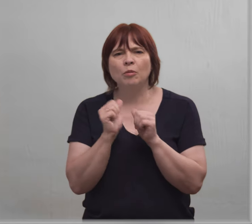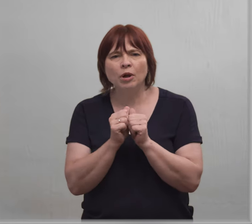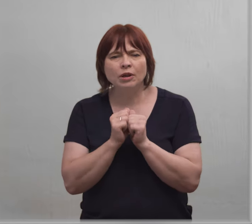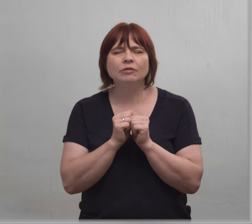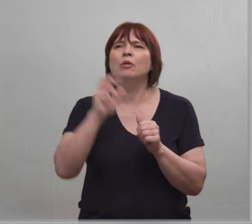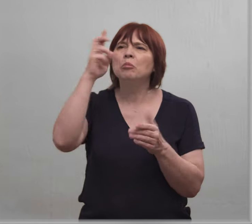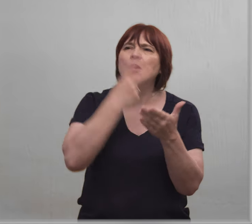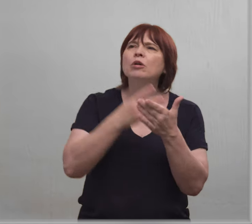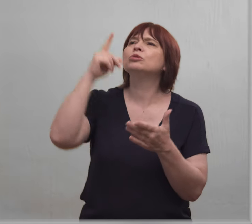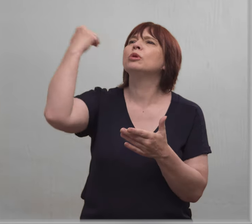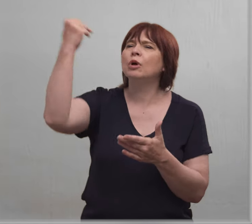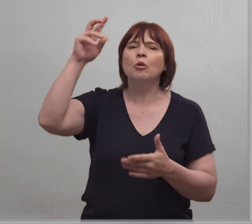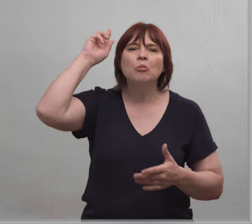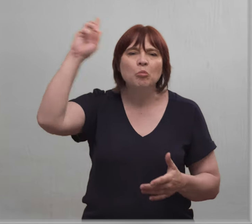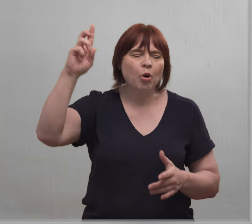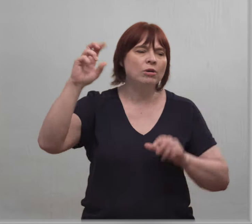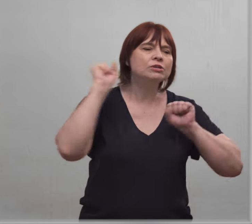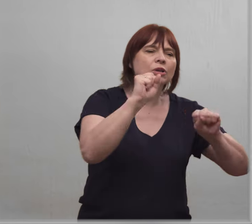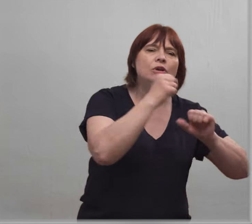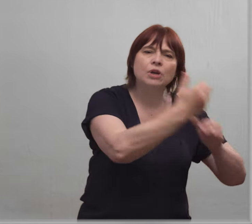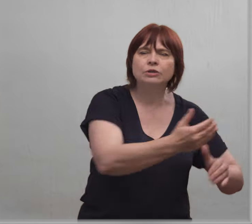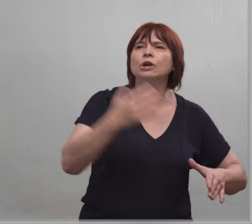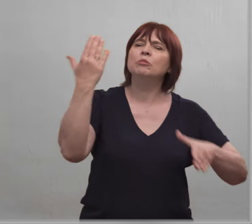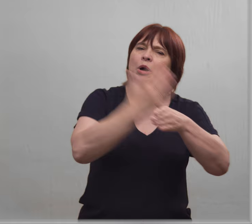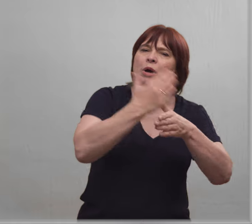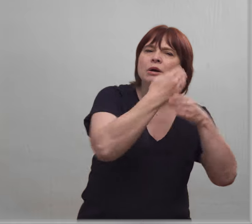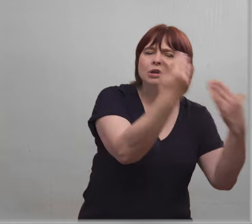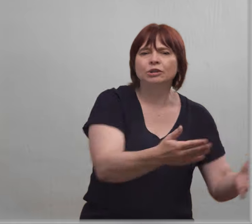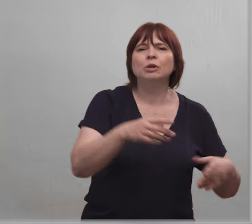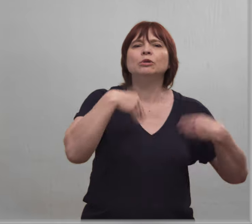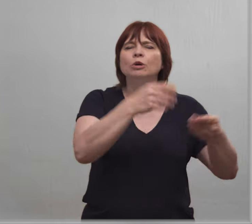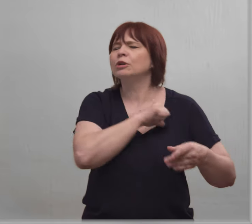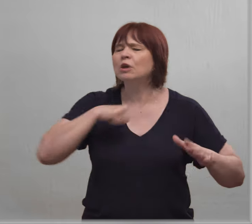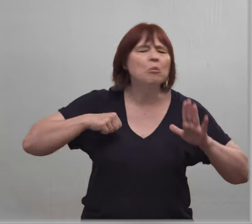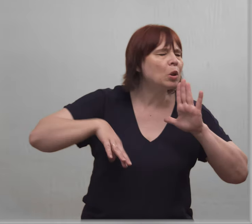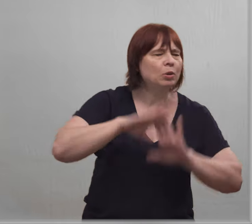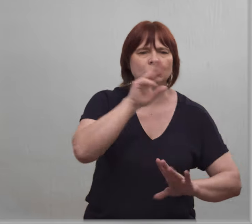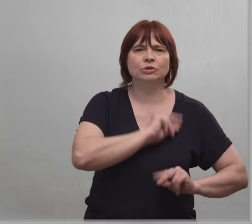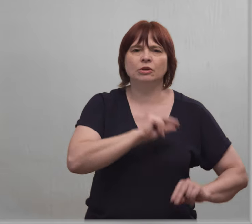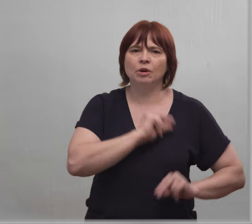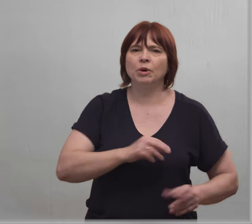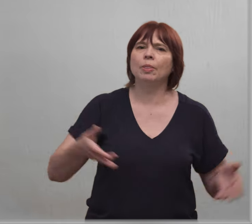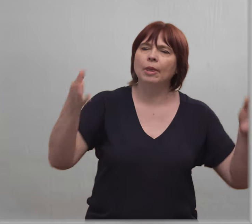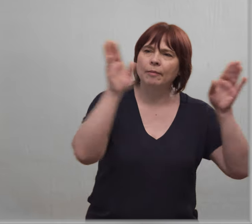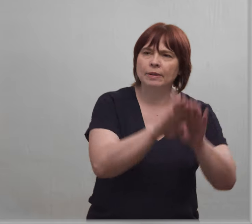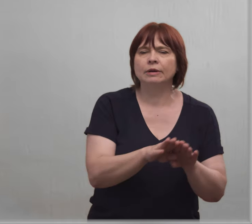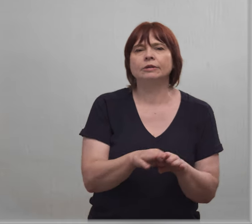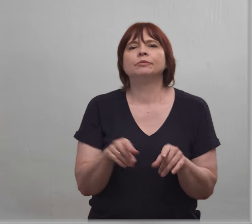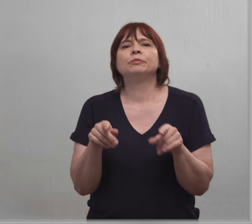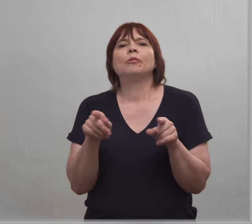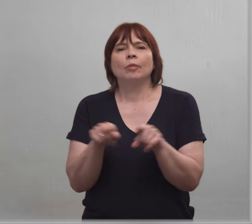жизни. Бог, который на их стороне, который желает развития этим людям. Мы просим Тебя, Господь, за брата, который